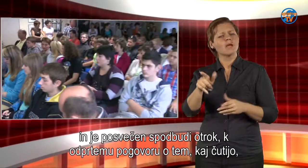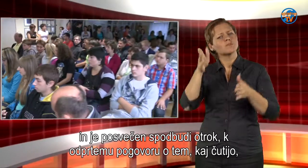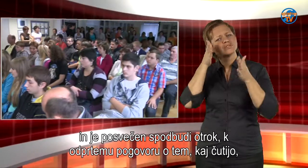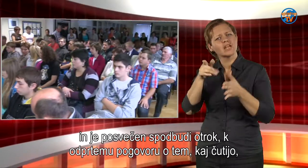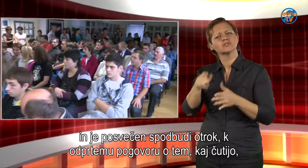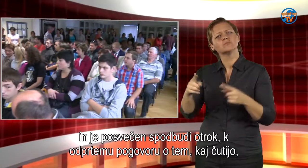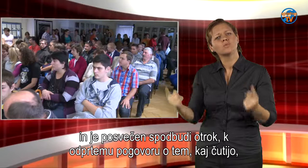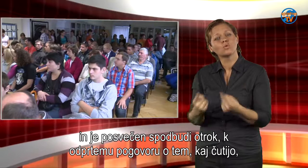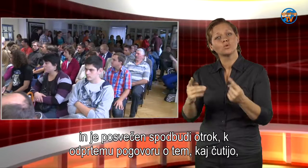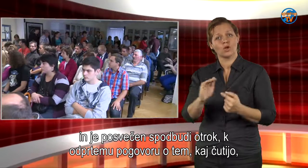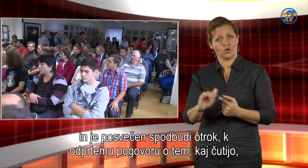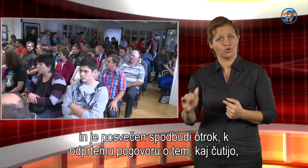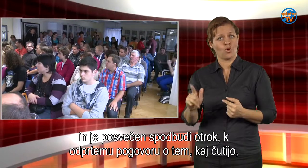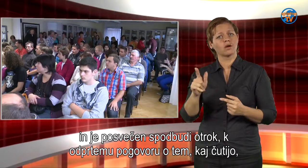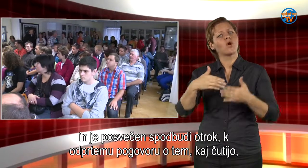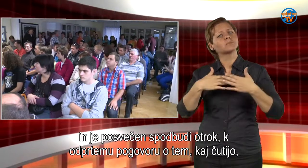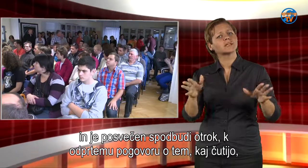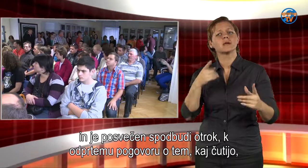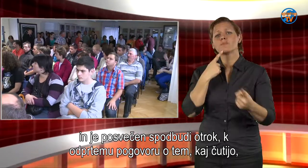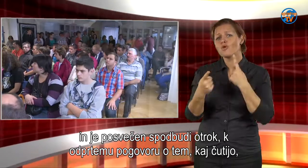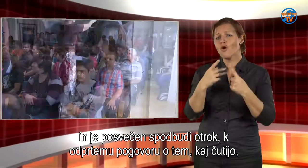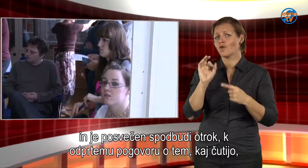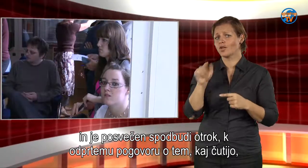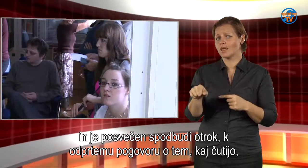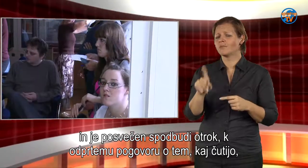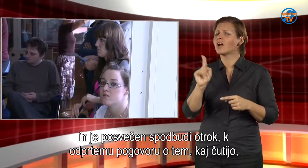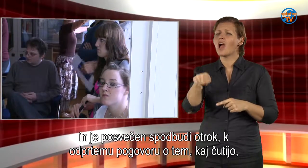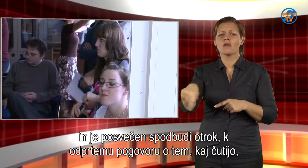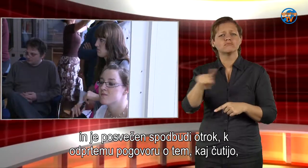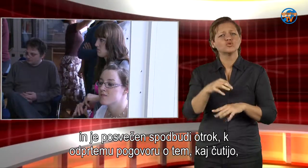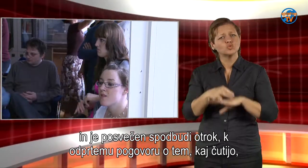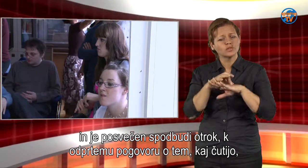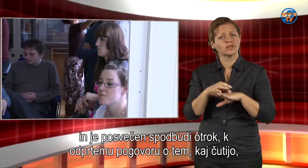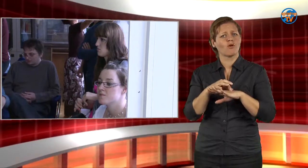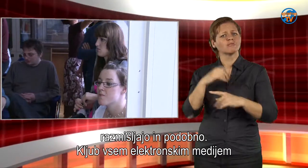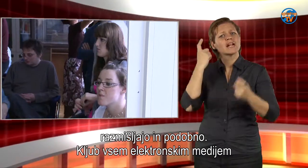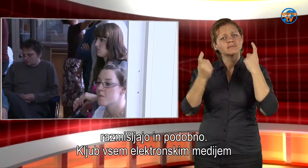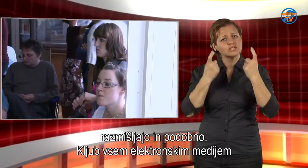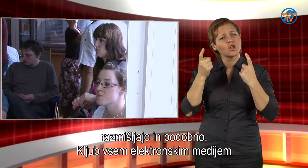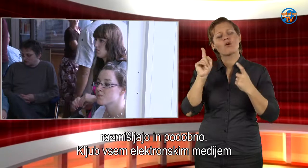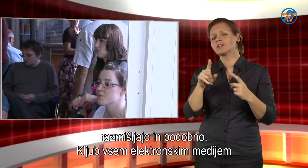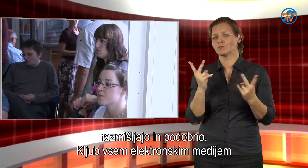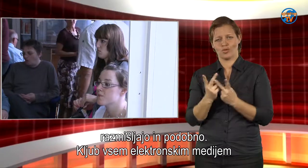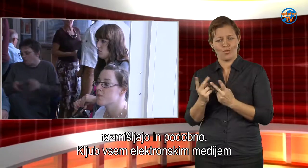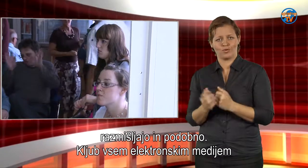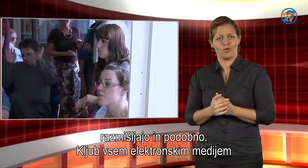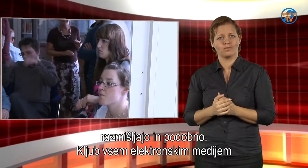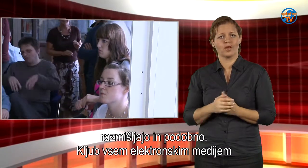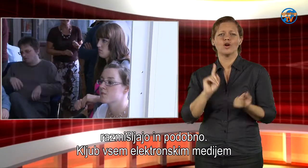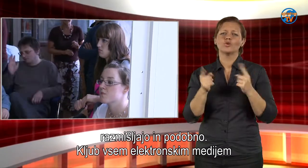in je posvečen spodbudi otrok k odprtemu pogovoru o tem, kaj čutijo, razmišljajo in podobno. Kljub